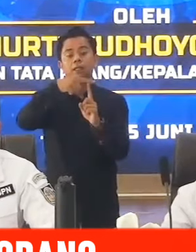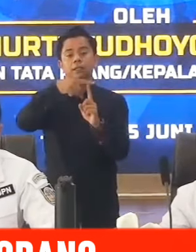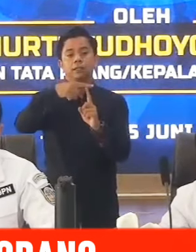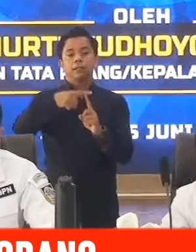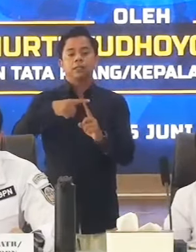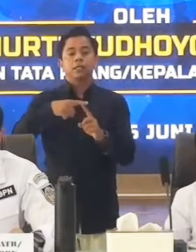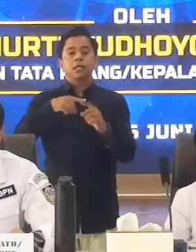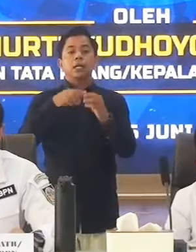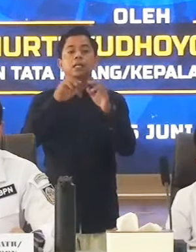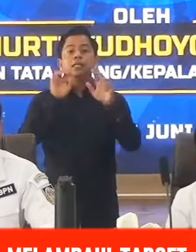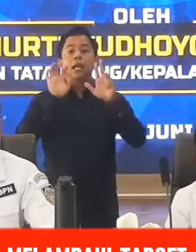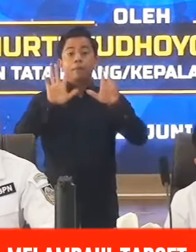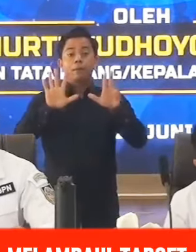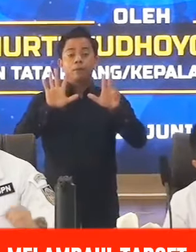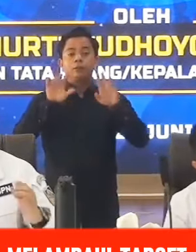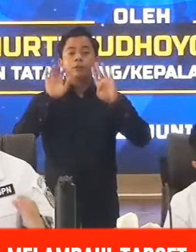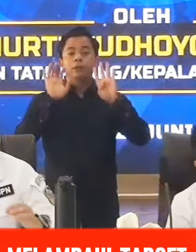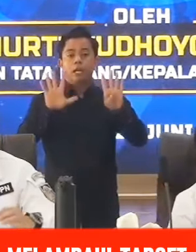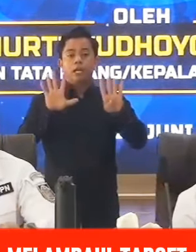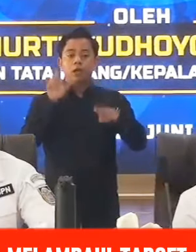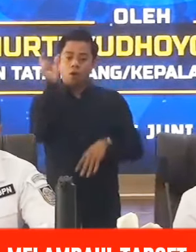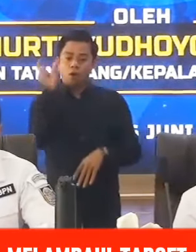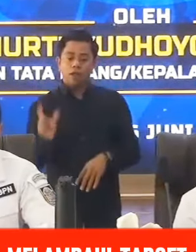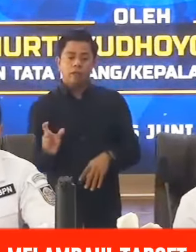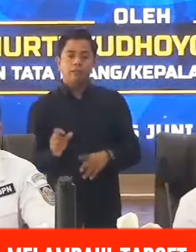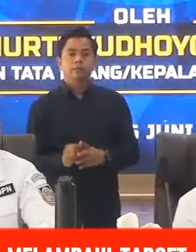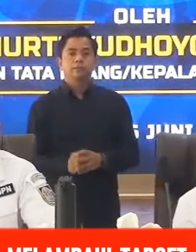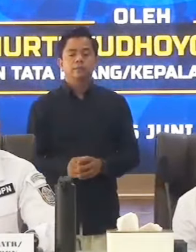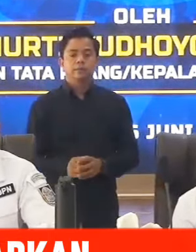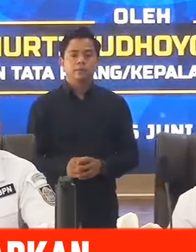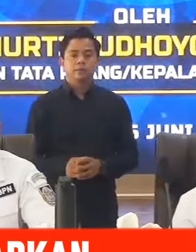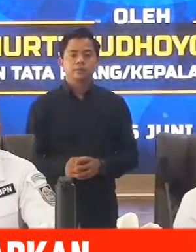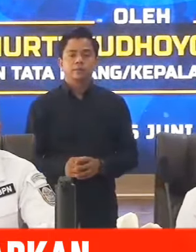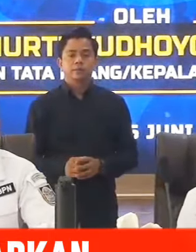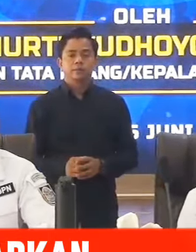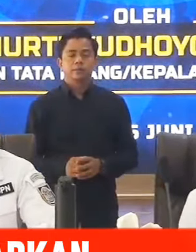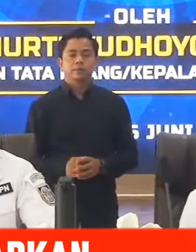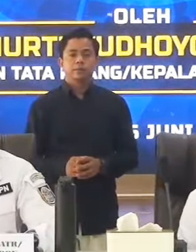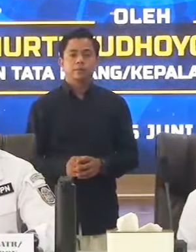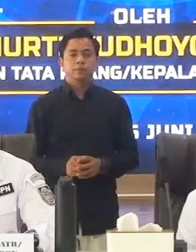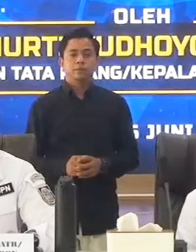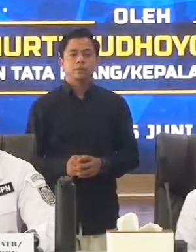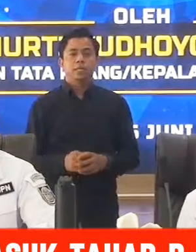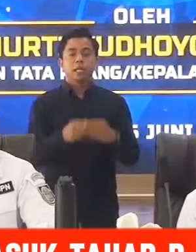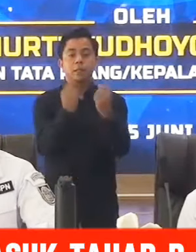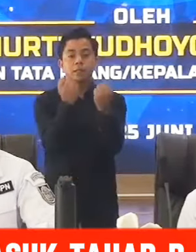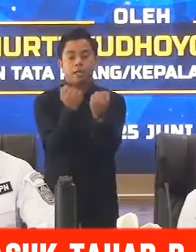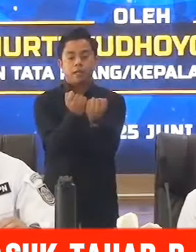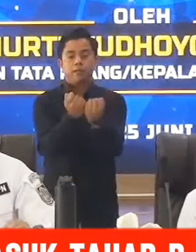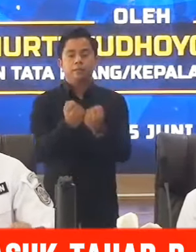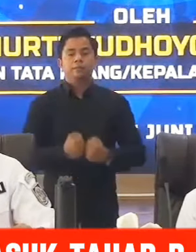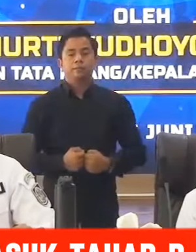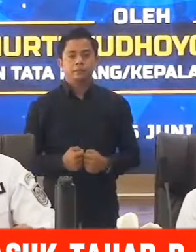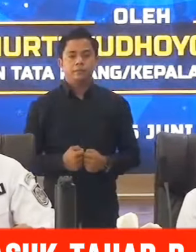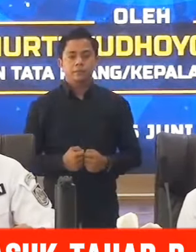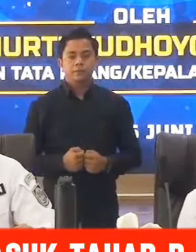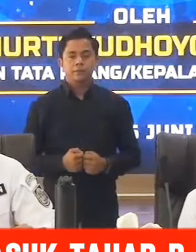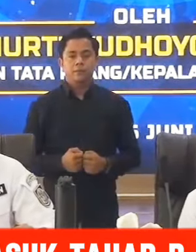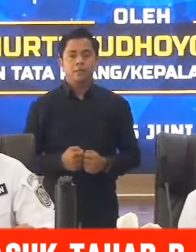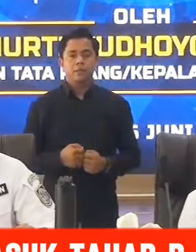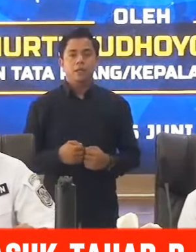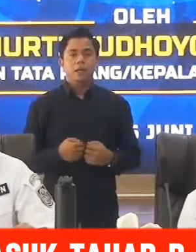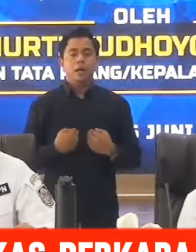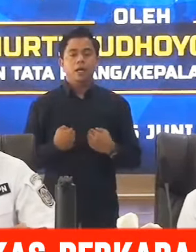89 orang atau lebih dari setengahnya telah melampaui target yang kami tetapkan. Adapun khusus yang